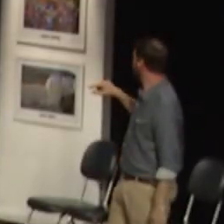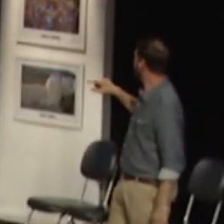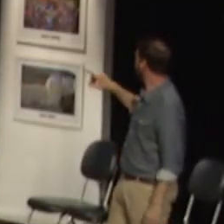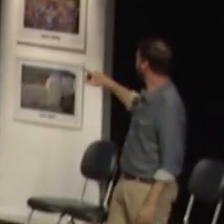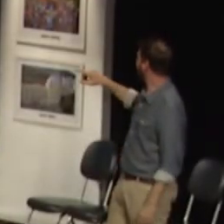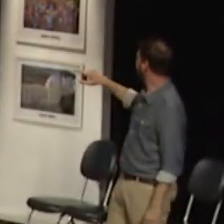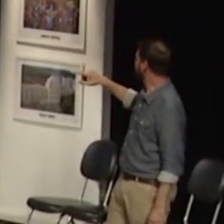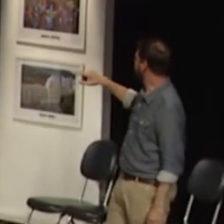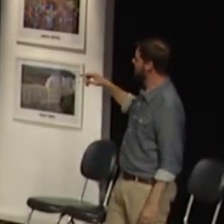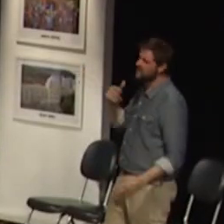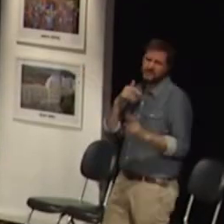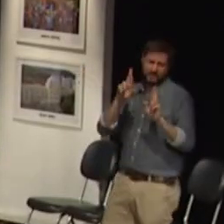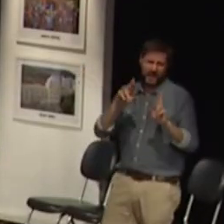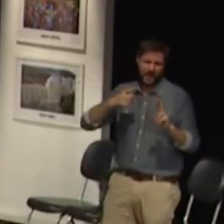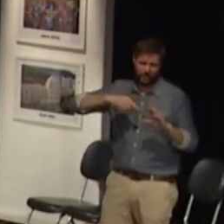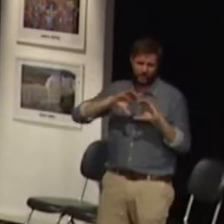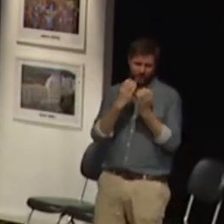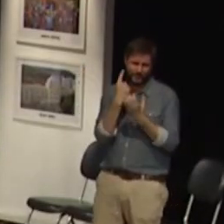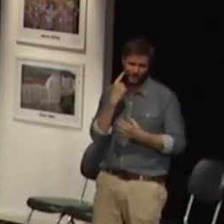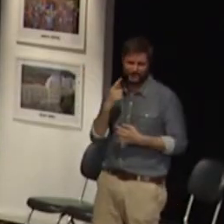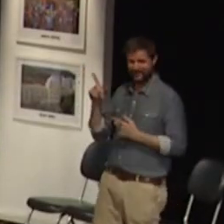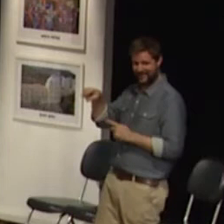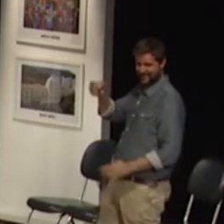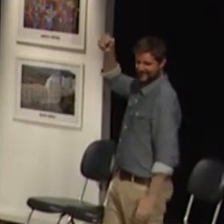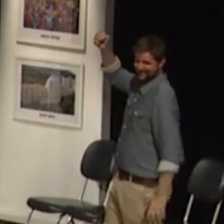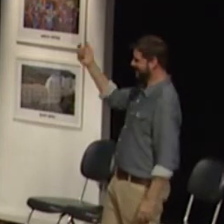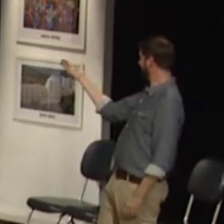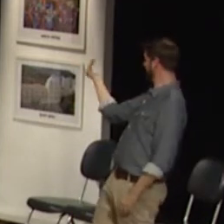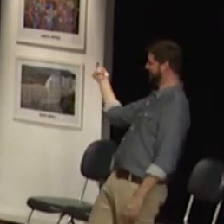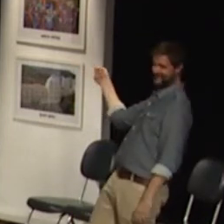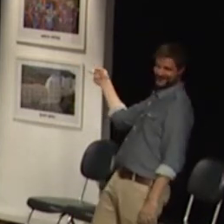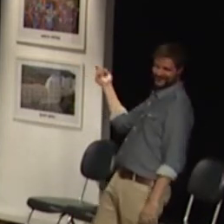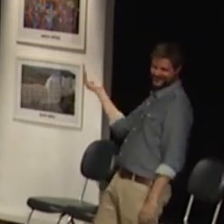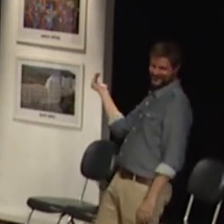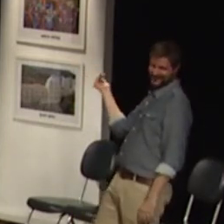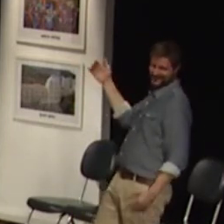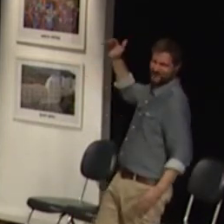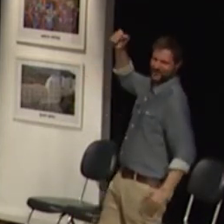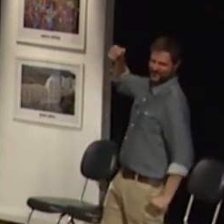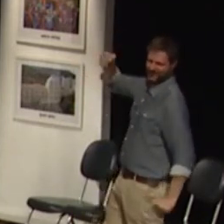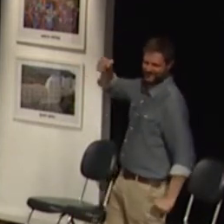e se igualar. Então, por exemplo, esse aqui, o gigante é o